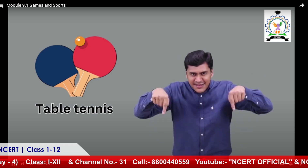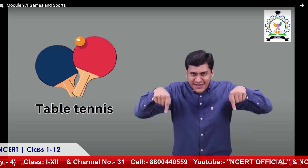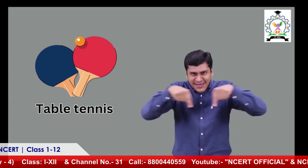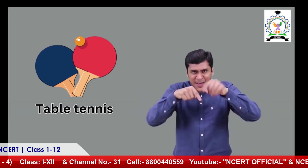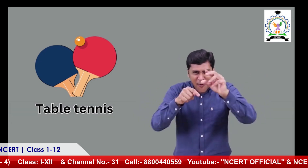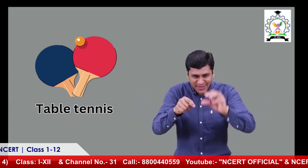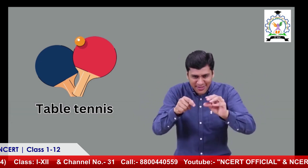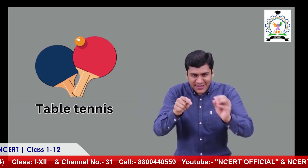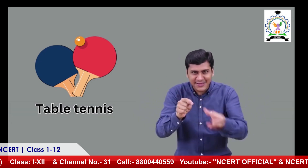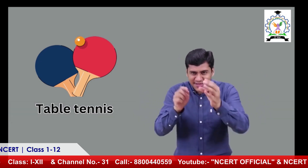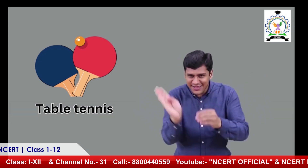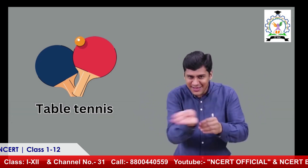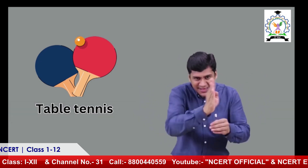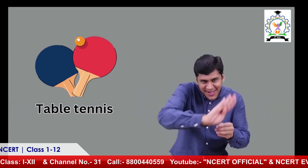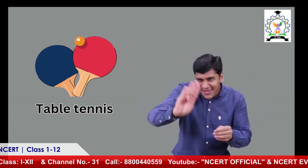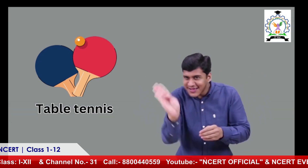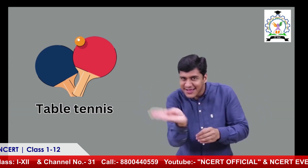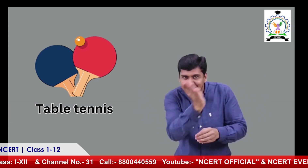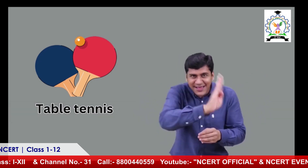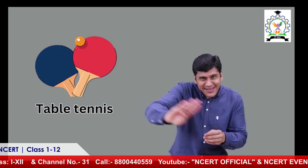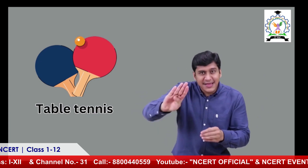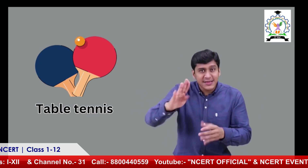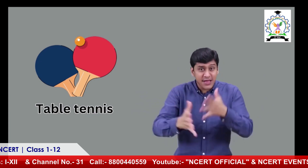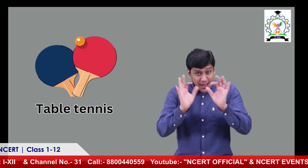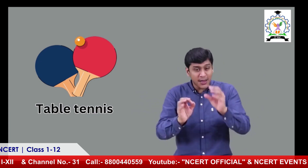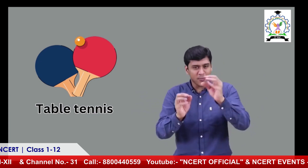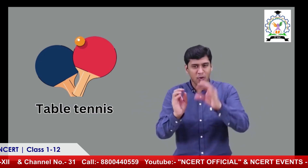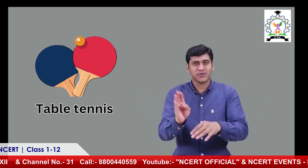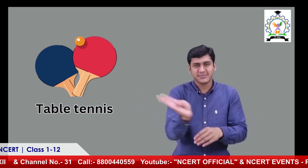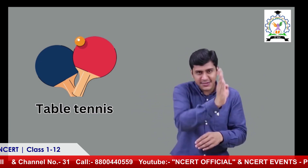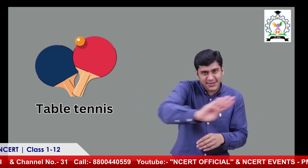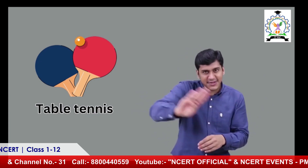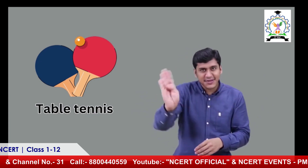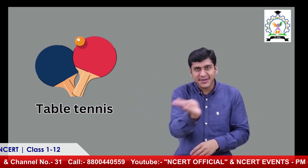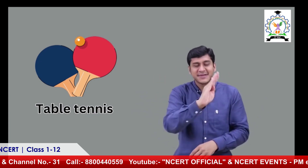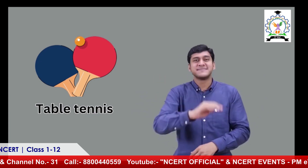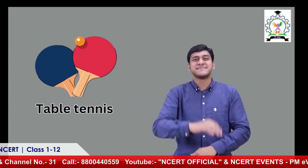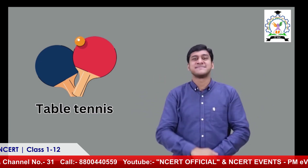टेबल टेनिस जैसे टेबल पे खेलते हैं तो साइन भी वैसे ही है।